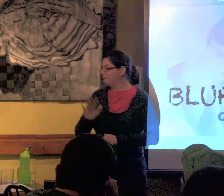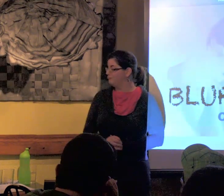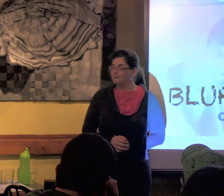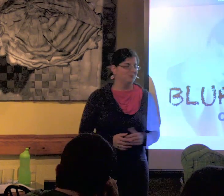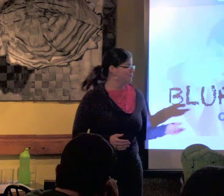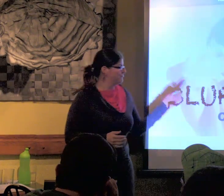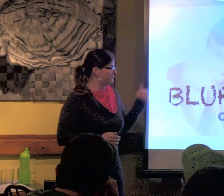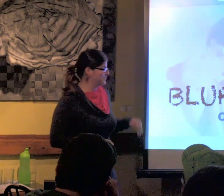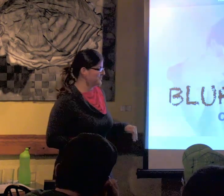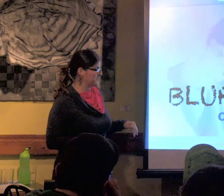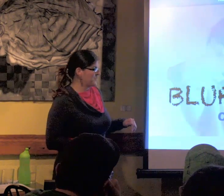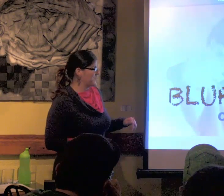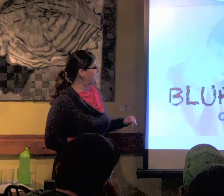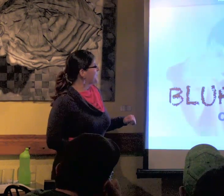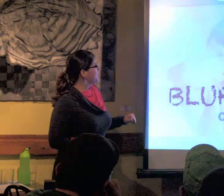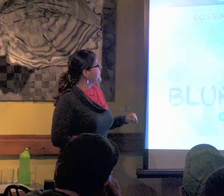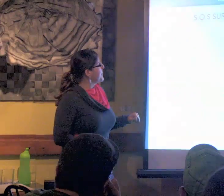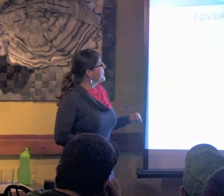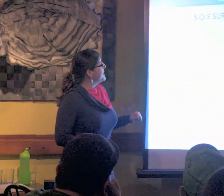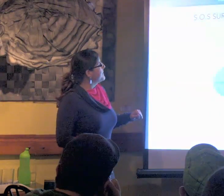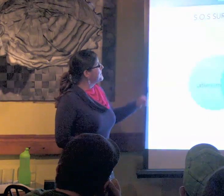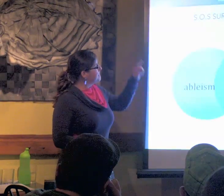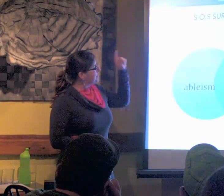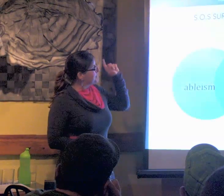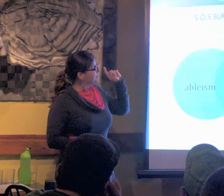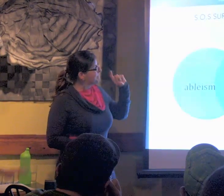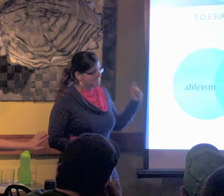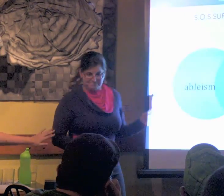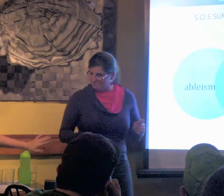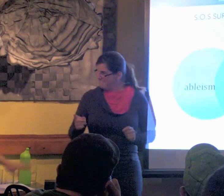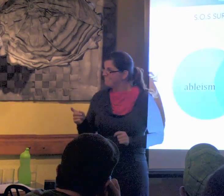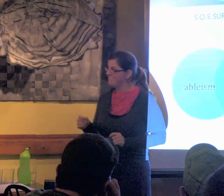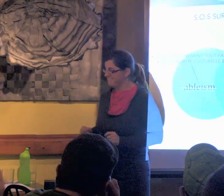Ça fait, on fait oui, oui, oui, oui, mais on n'a vraiment rien compris.